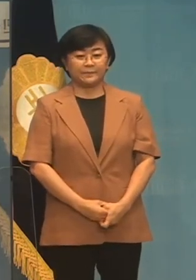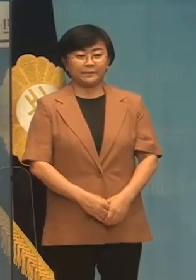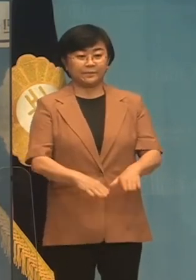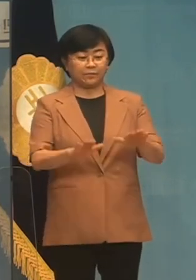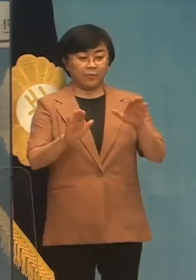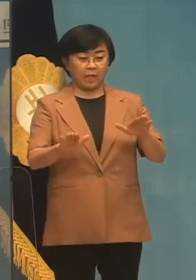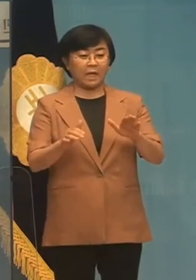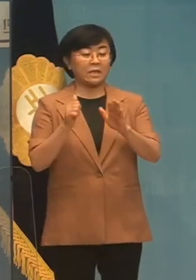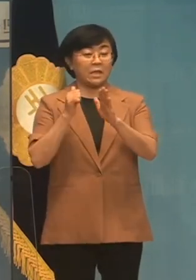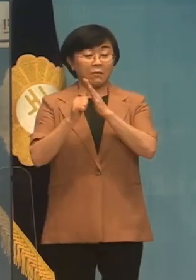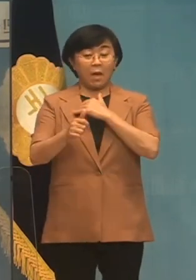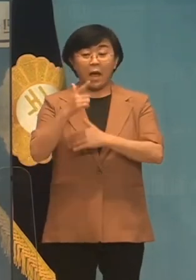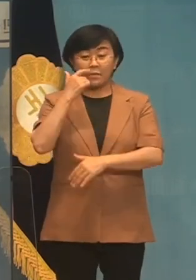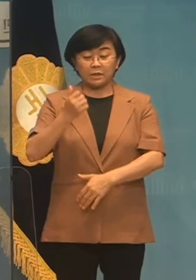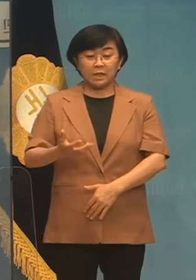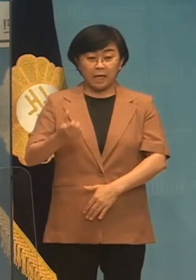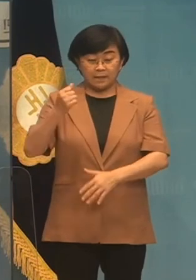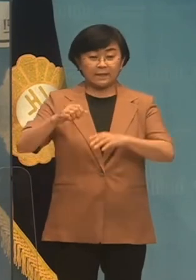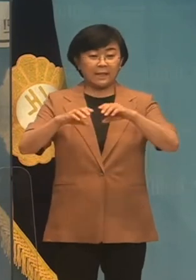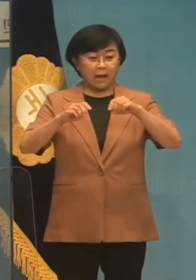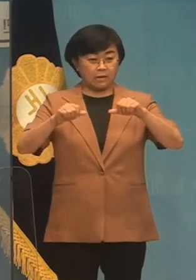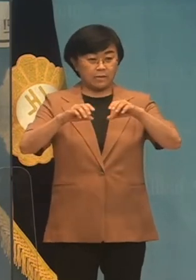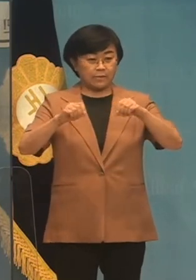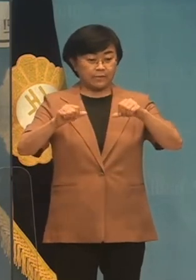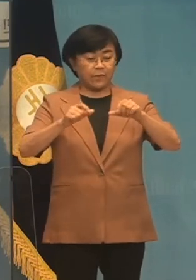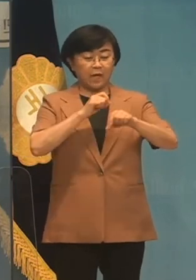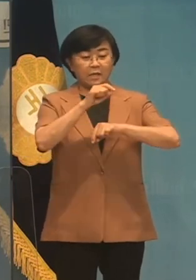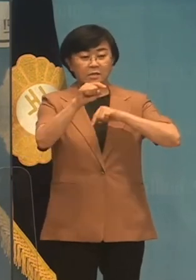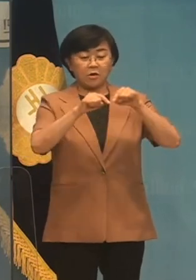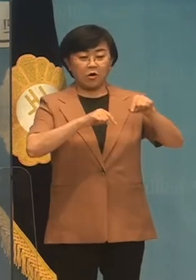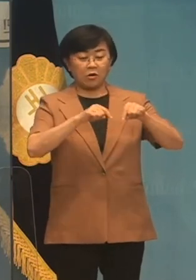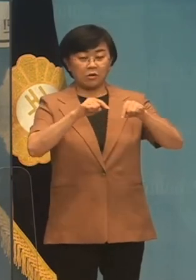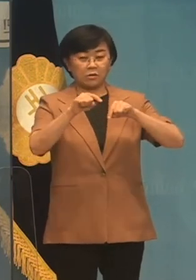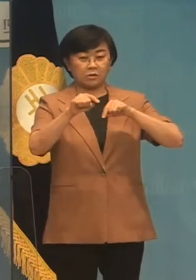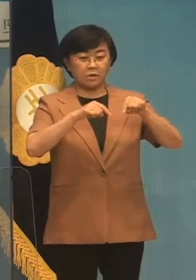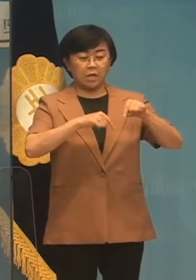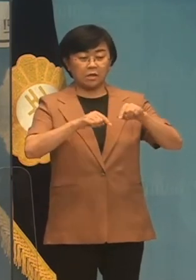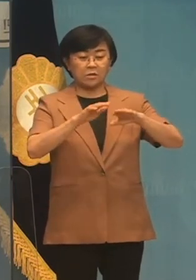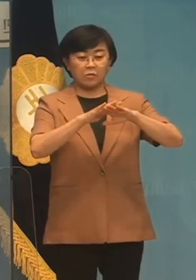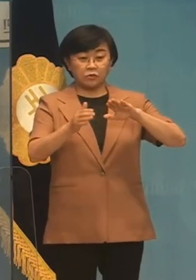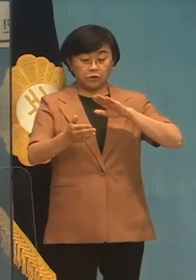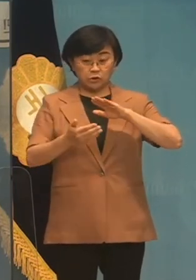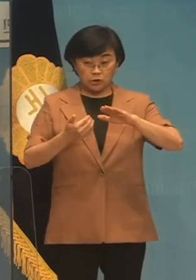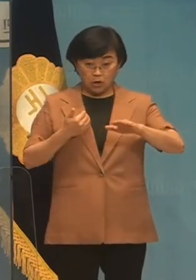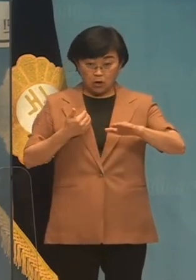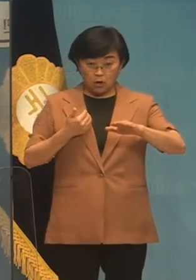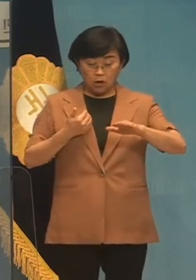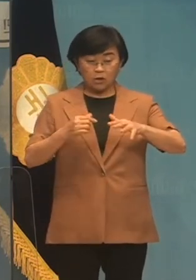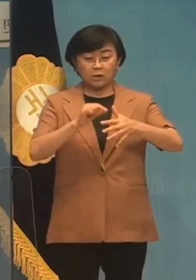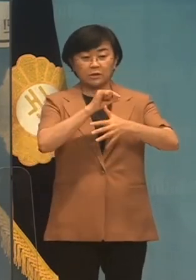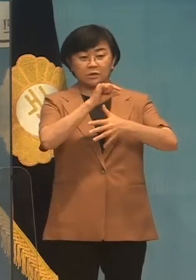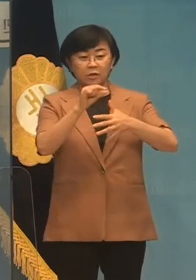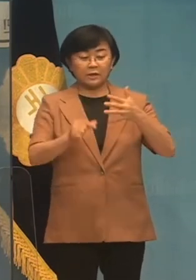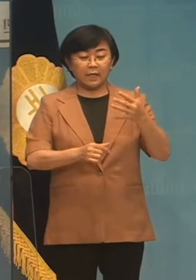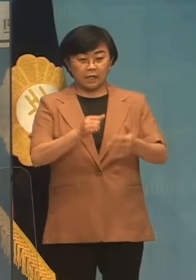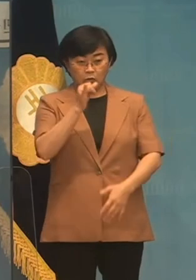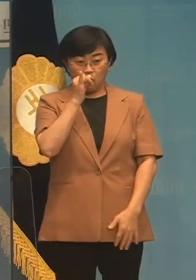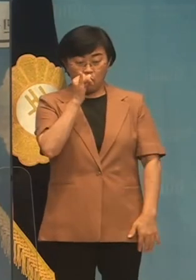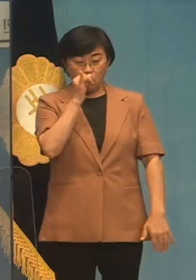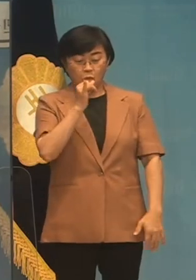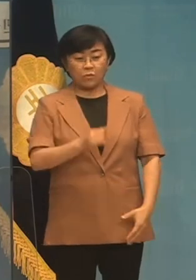현재 이 대표 부친 소유의 토지는 행정당국이 행정처분 전 처분 절차를 진행하고